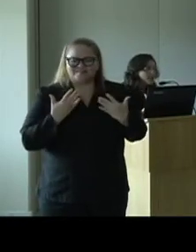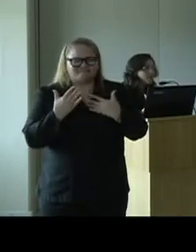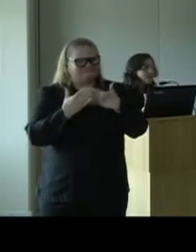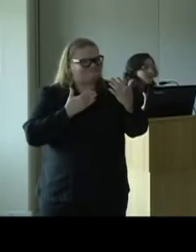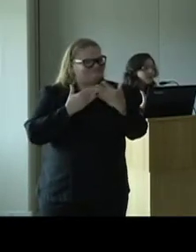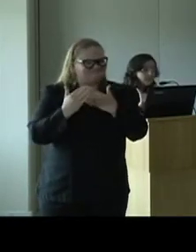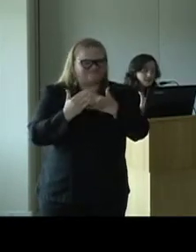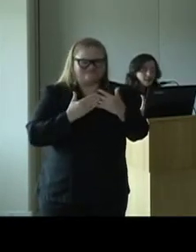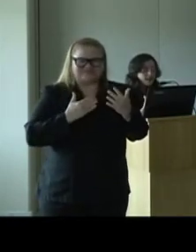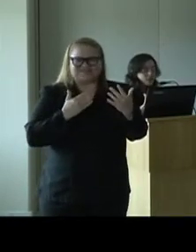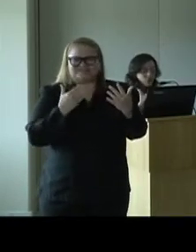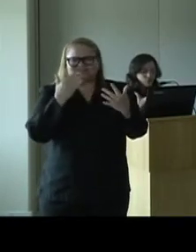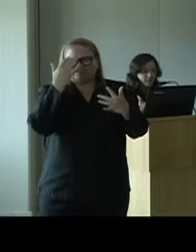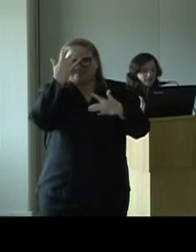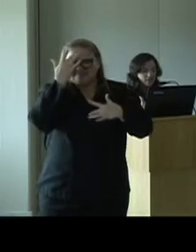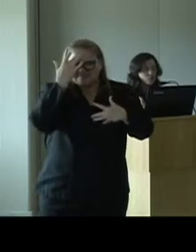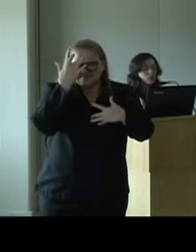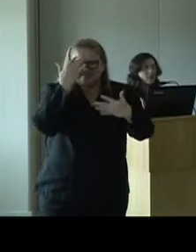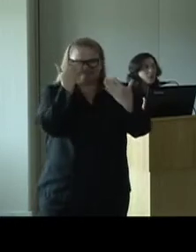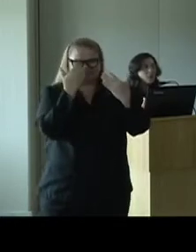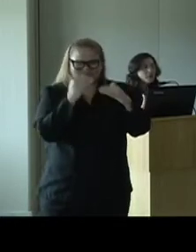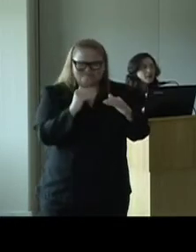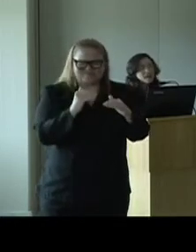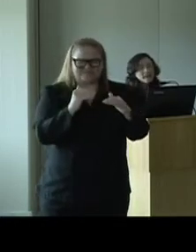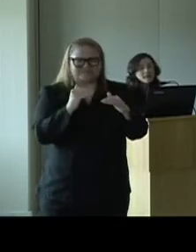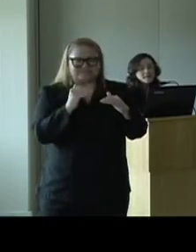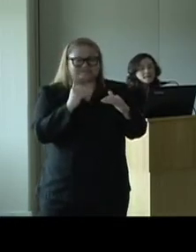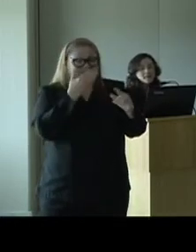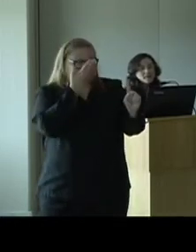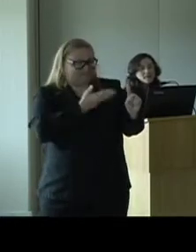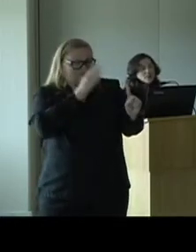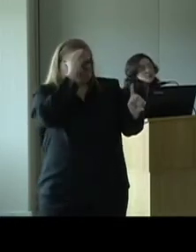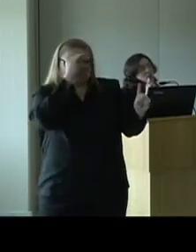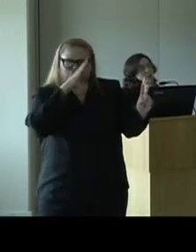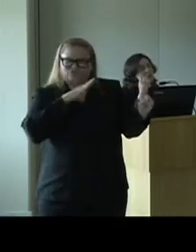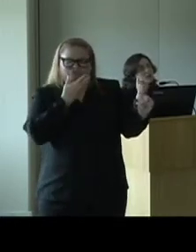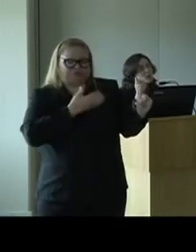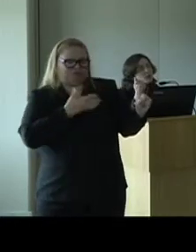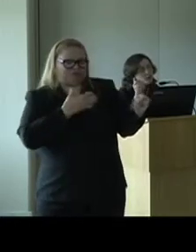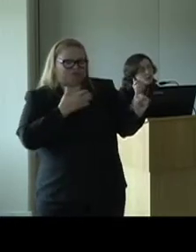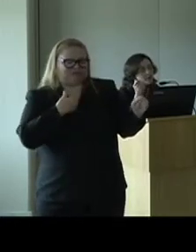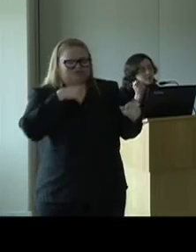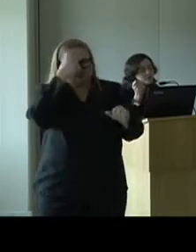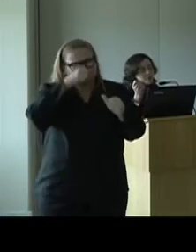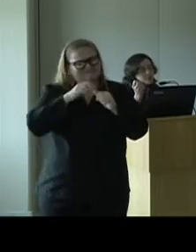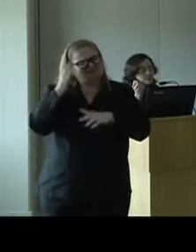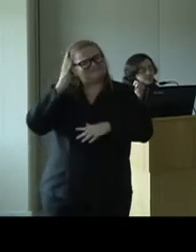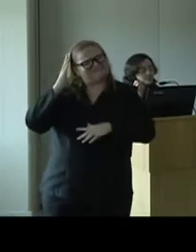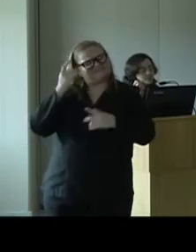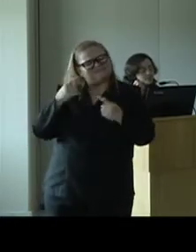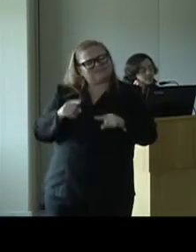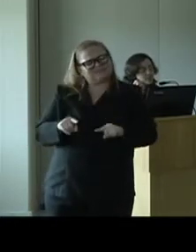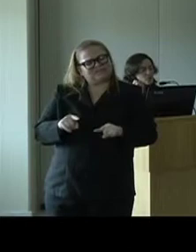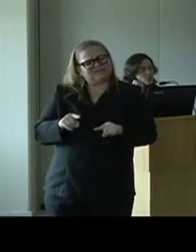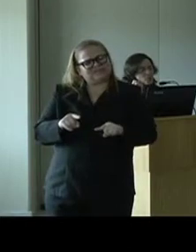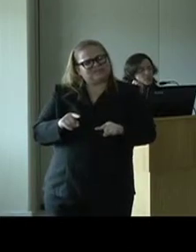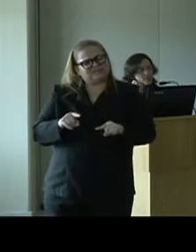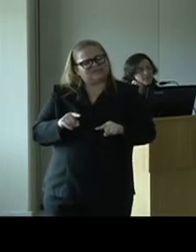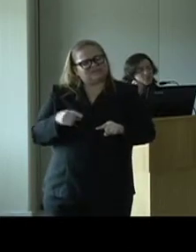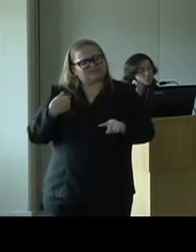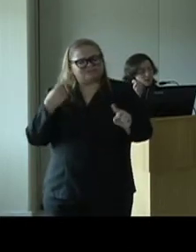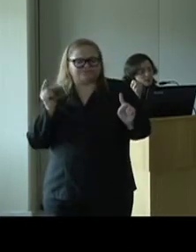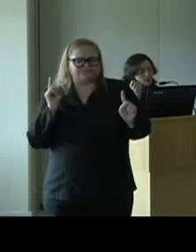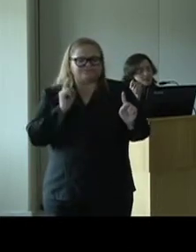su condición de vida en todo sentido, él era un hombre que... Yo recuerdo que en una ocasión vino